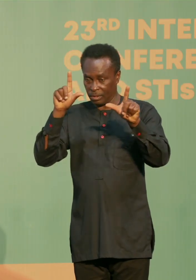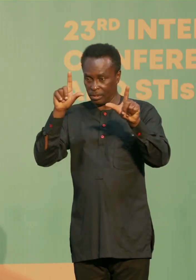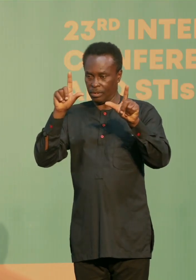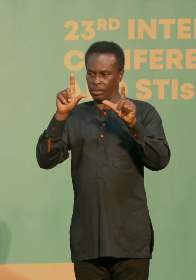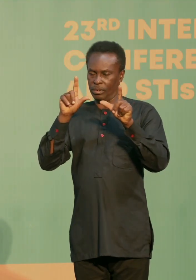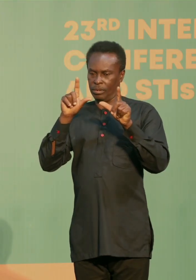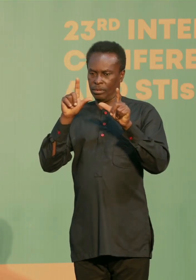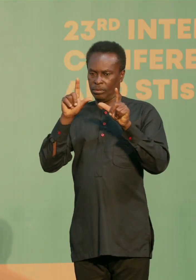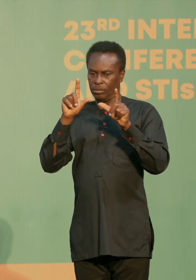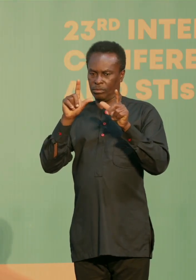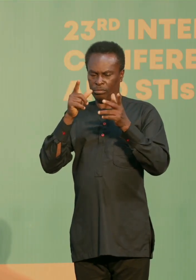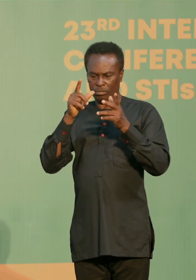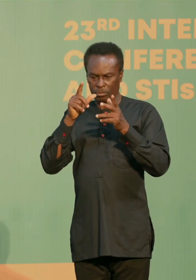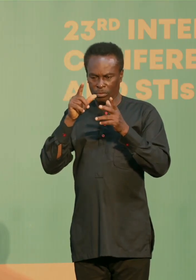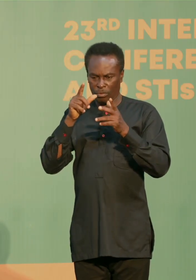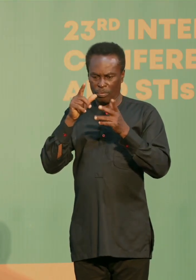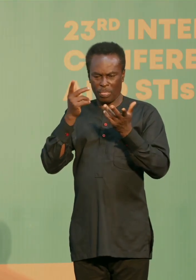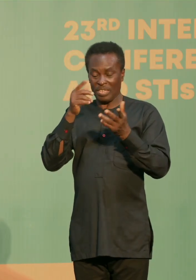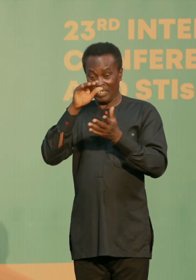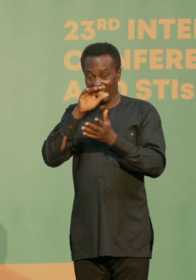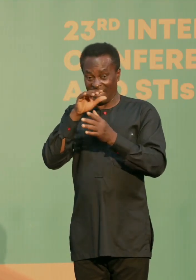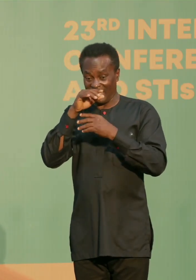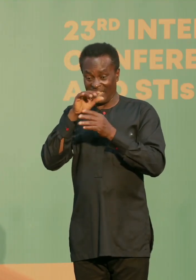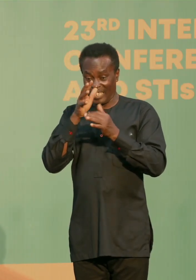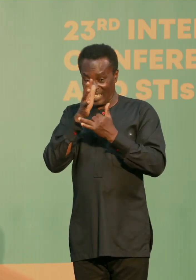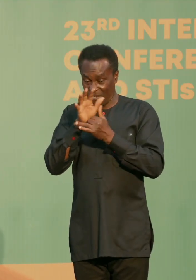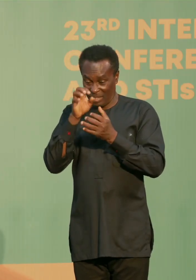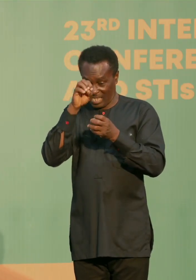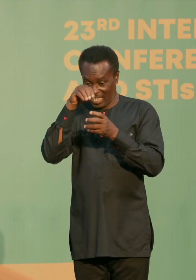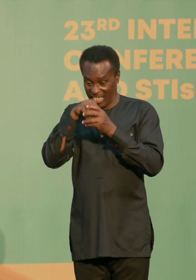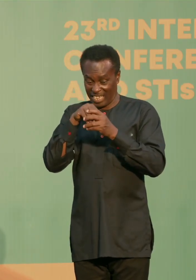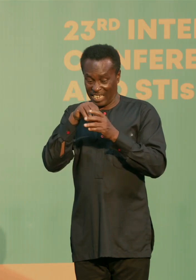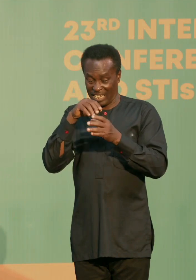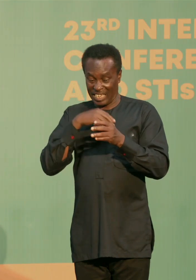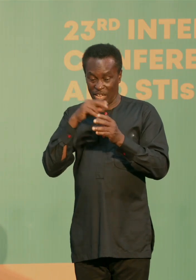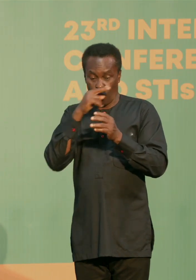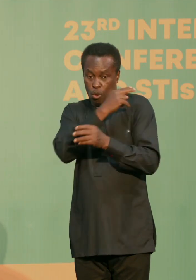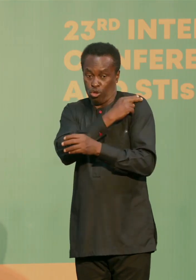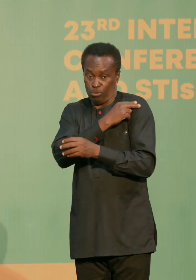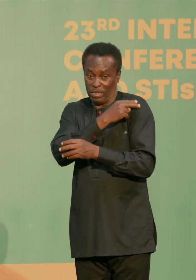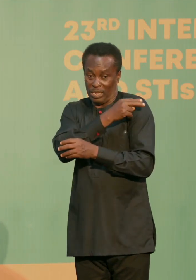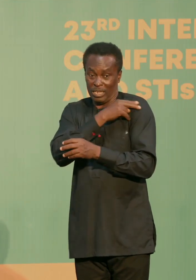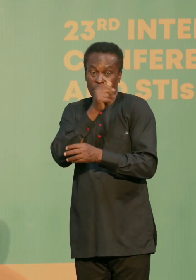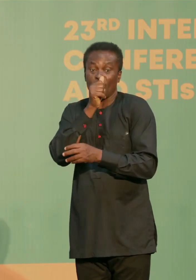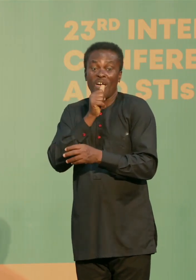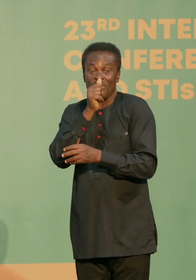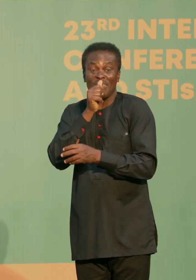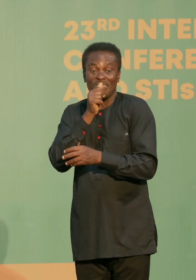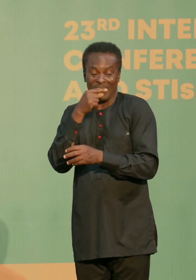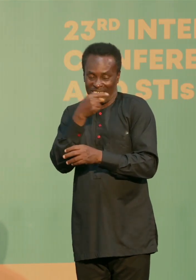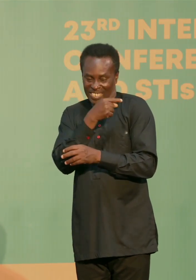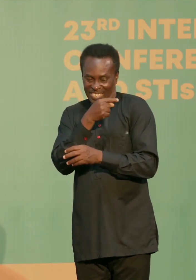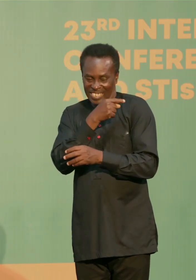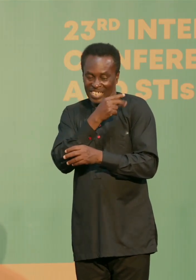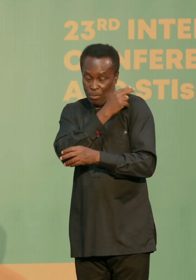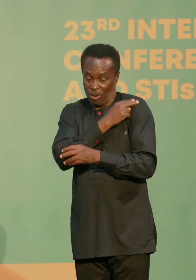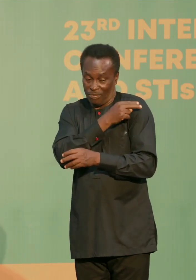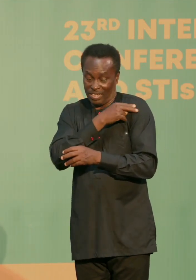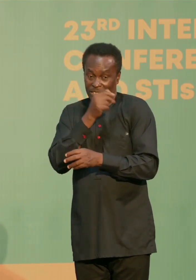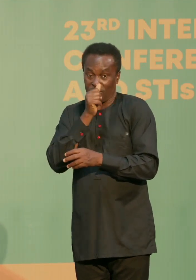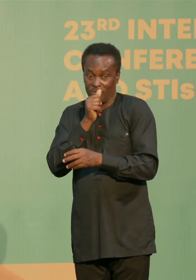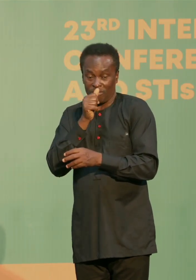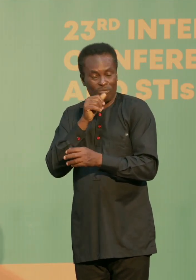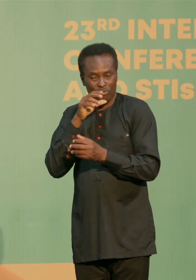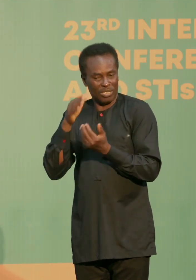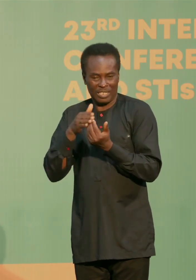universités, même dans des provinces, même dans des hôpitaux privés qu'on peut utiliser. Donc, ça c'était une